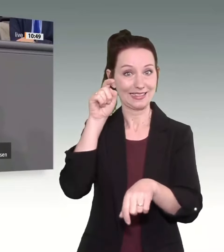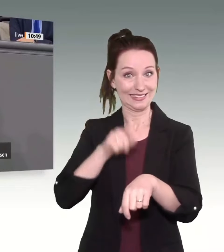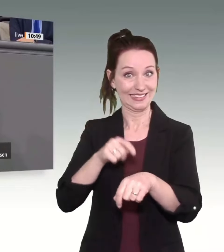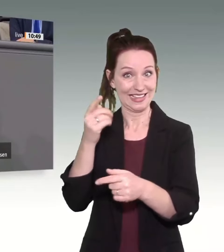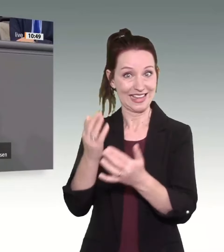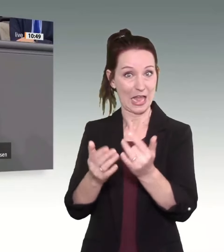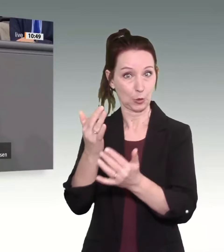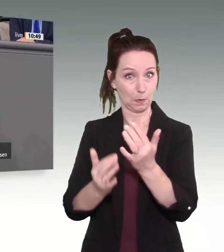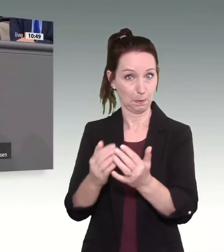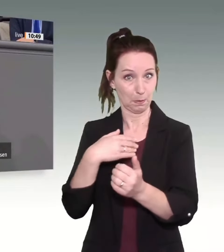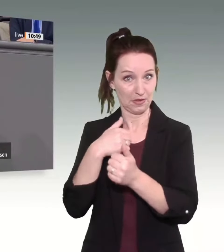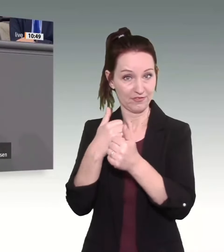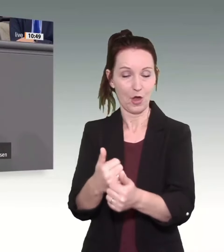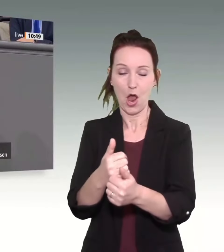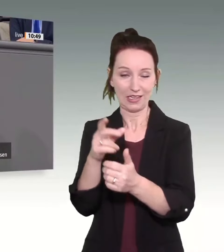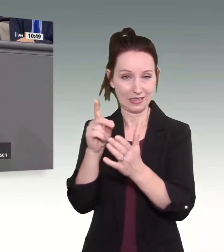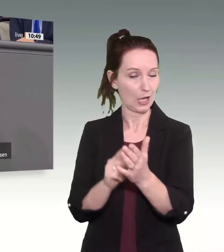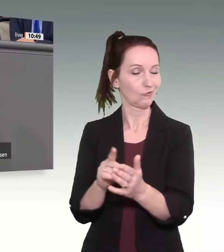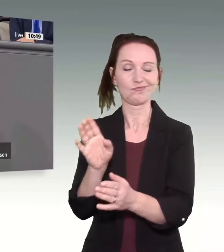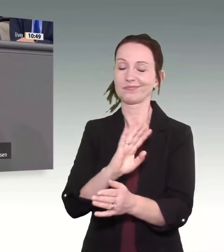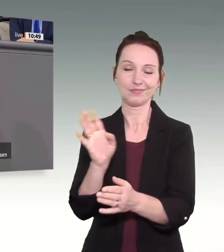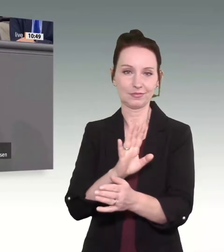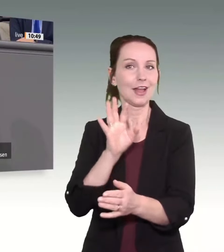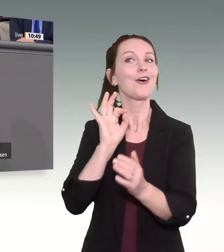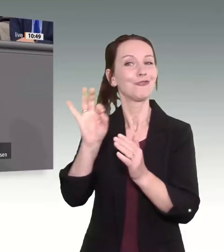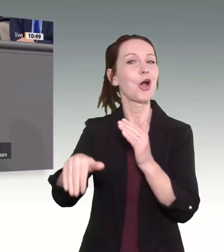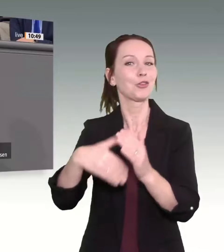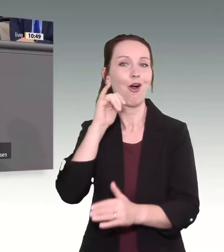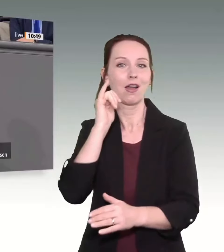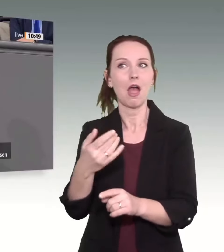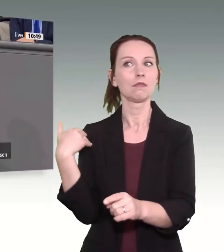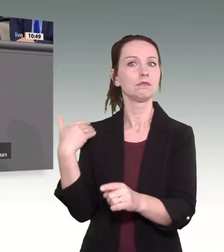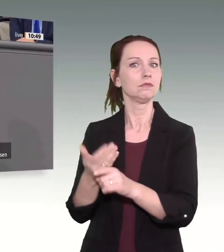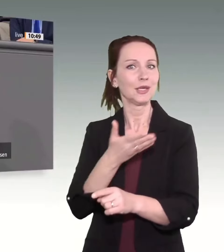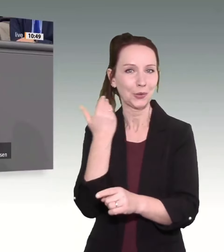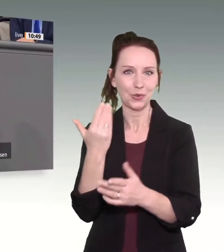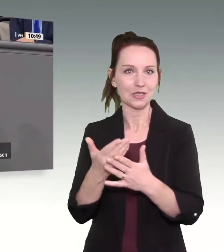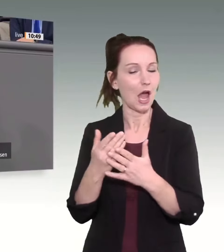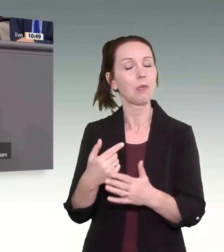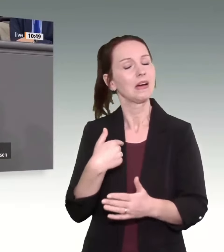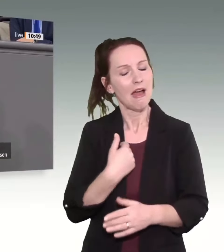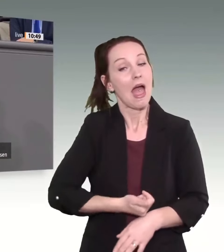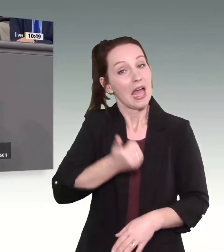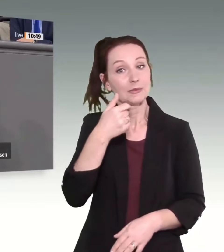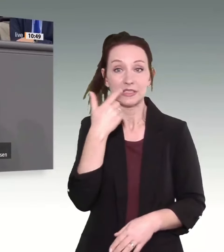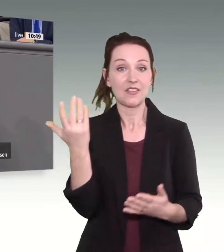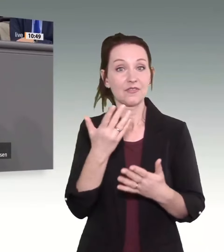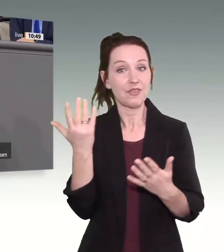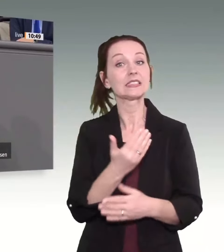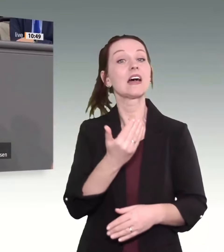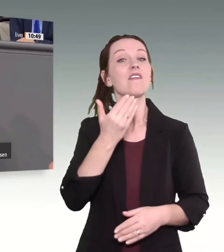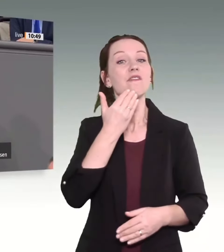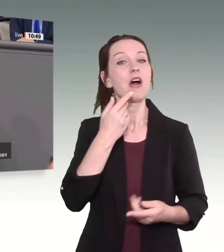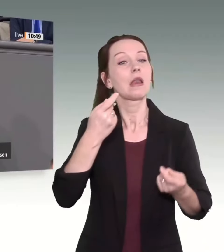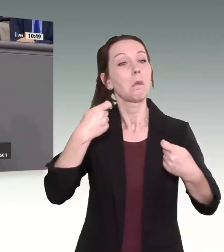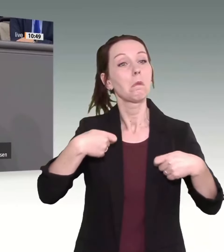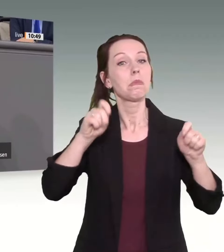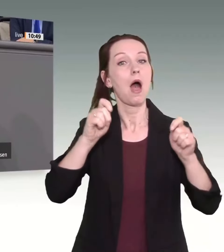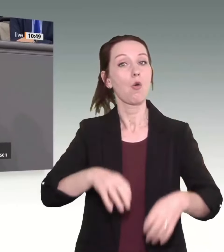für alle neuen Projekte eine Erleichterung gewesen, sondern es gilt der Zeitpunkt des Baubeginns. Das heißt, alle alten